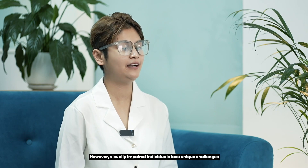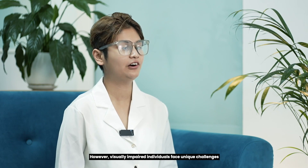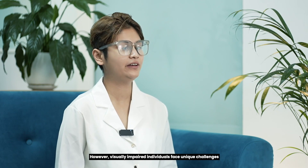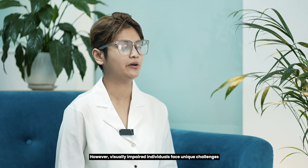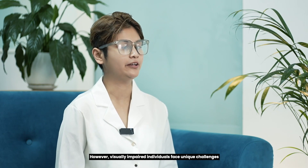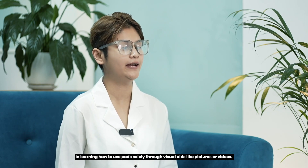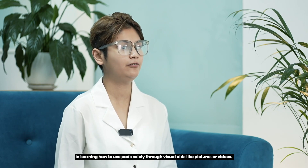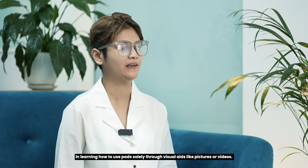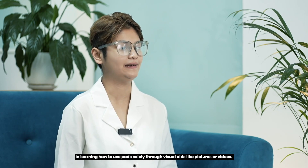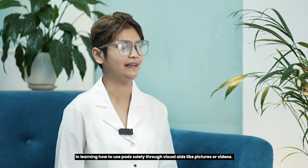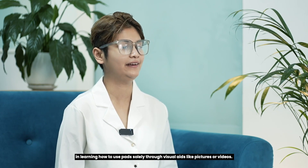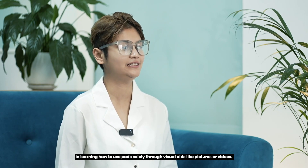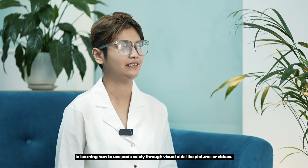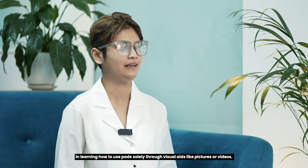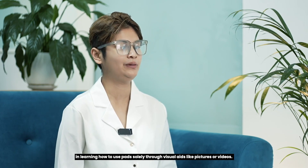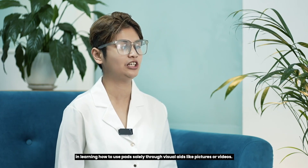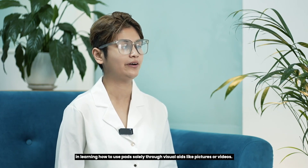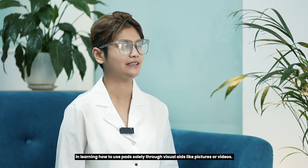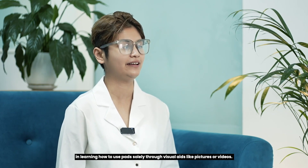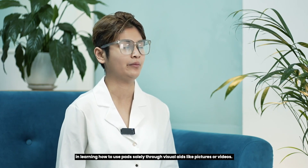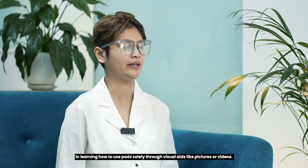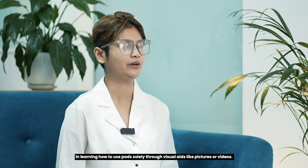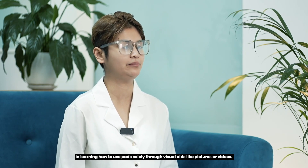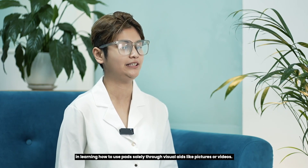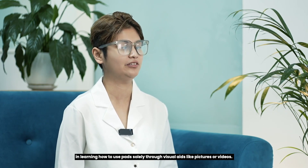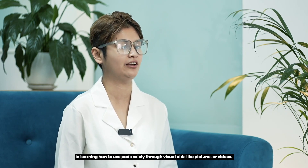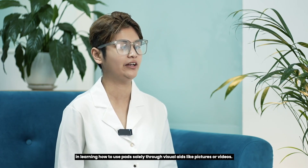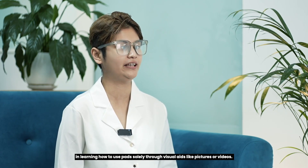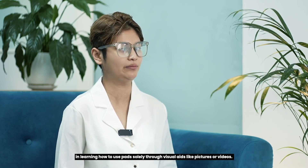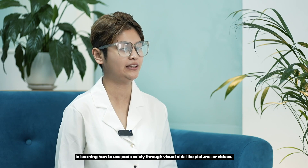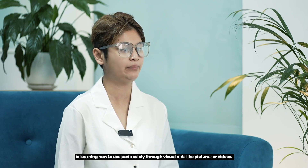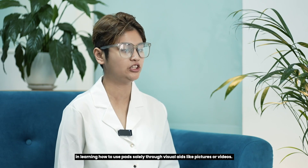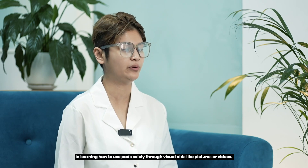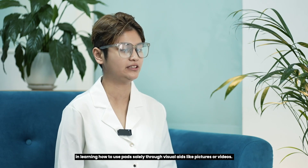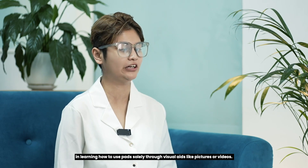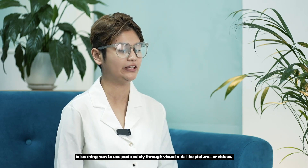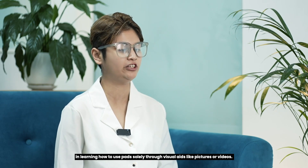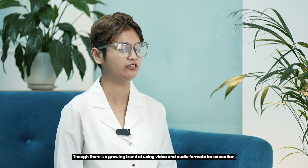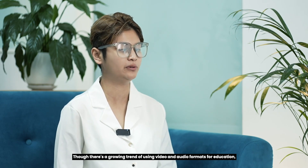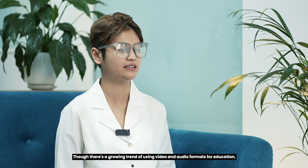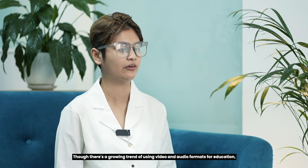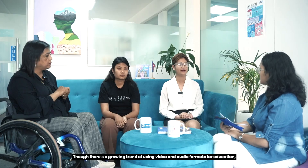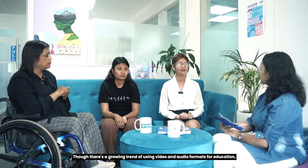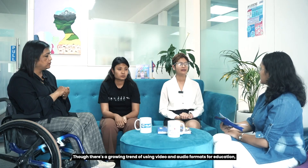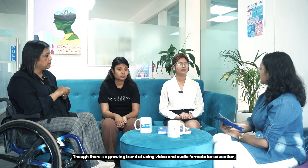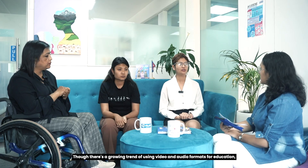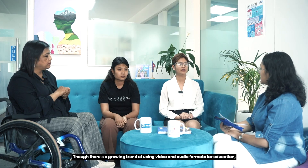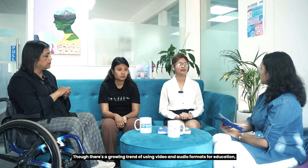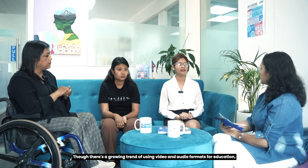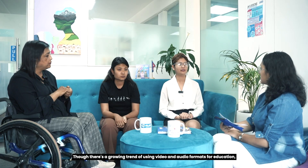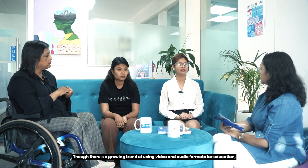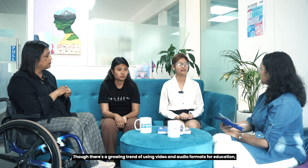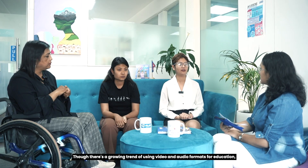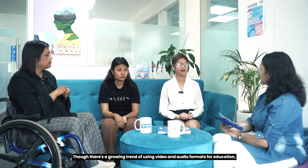तर यो प्याड लगाउने भन्ने कुरा उनीहरू हेरेर सिक्ने, पिक्चरबाट सिक्ने भन्ने पोसिबिलिटी हुँदैन। अहिले एकदमै धेरै पिक्चरबाट सिकाउने, भिडियोजबाट सिकाउने त्यो